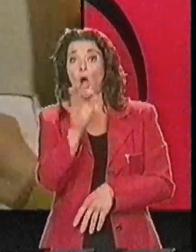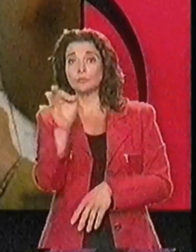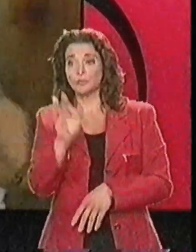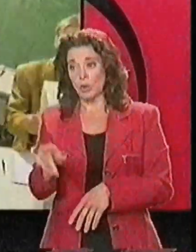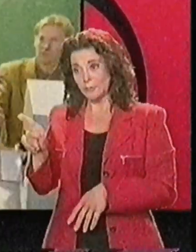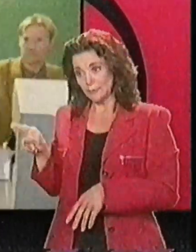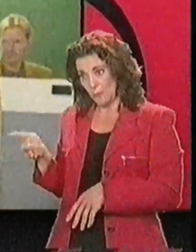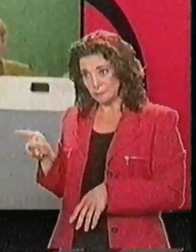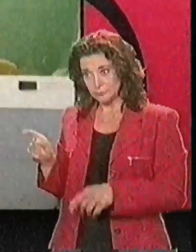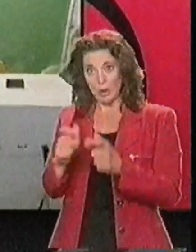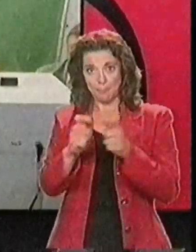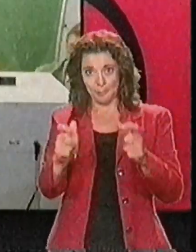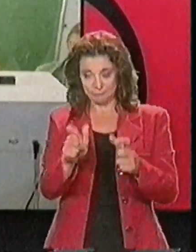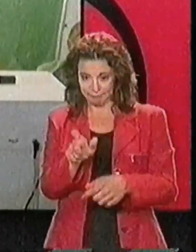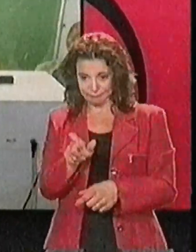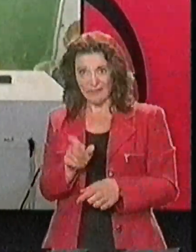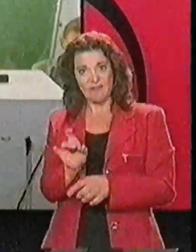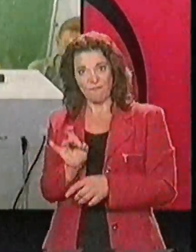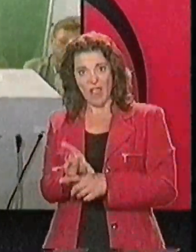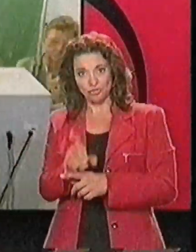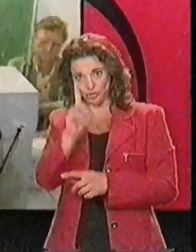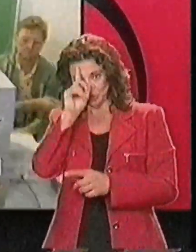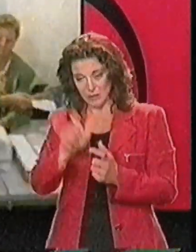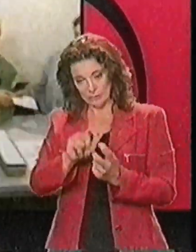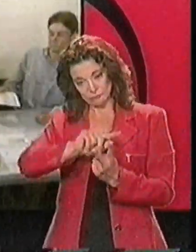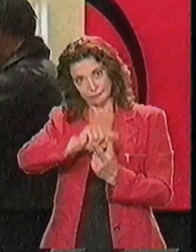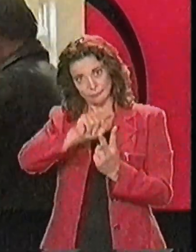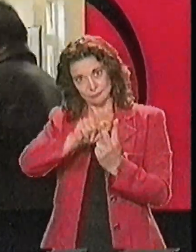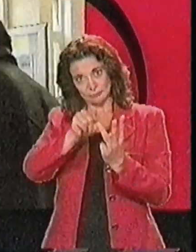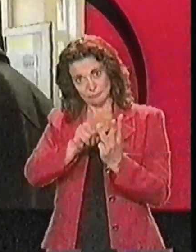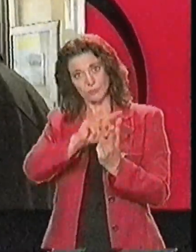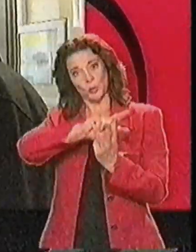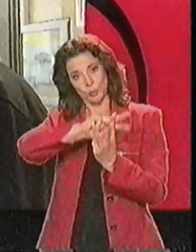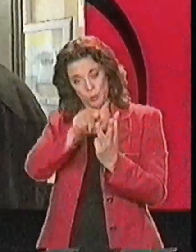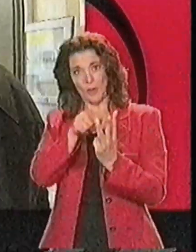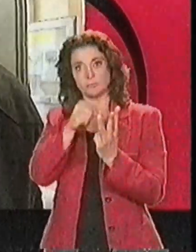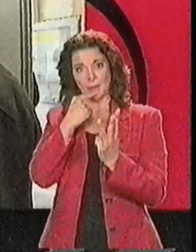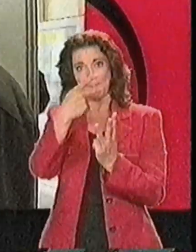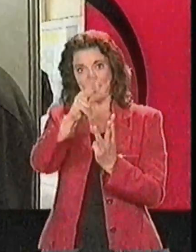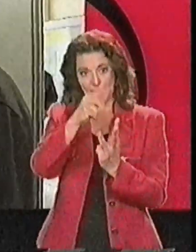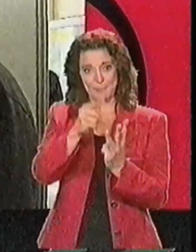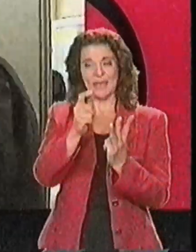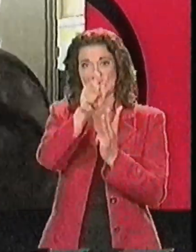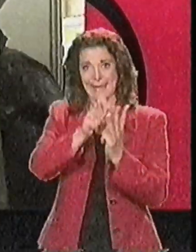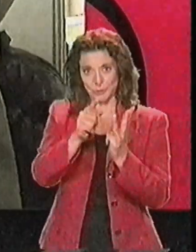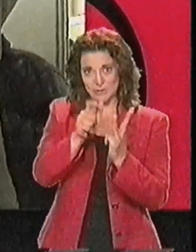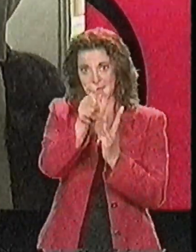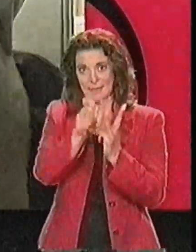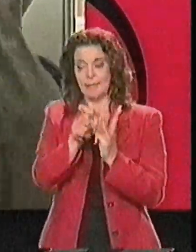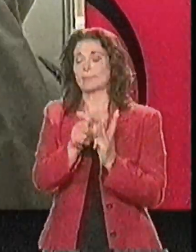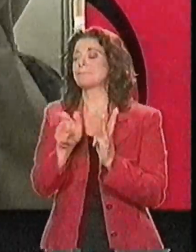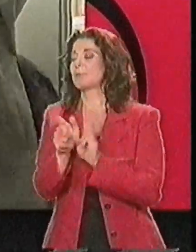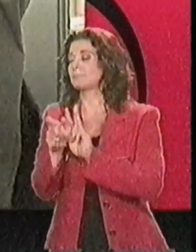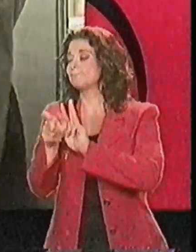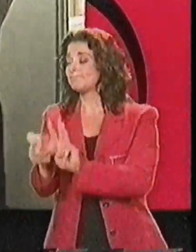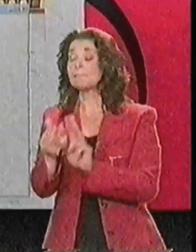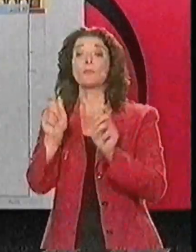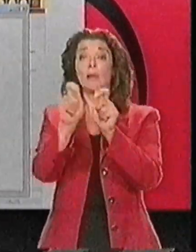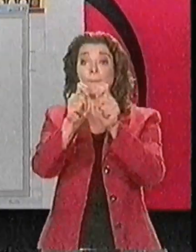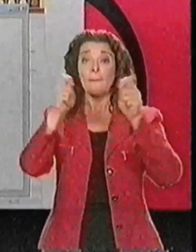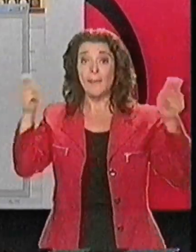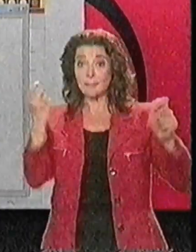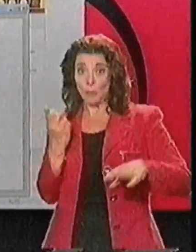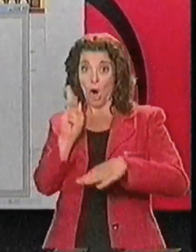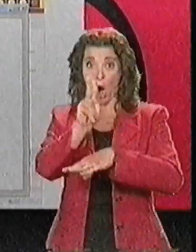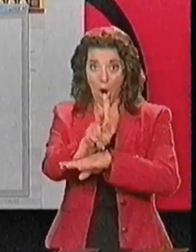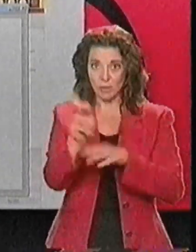petit bout de carte, le kit du parfait électeur de vote électronique. À l'abri des regards indiscrets, il vous suffit d'introduire